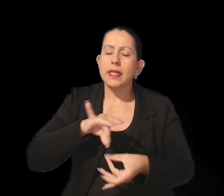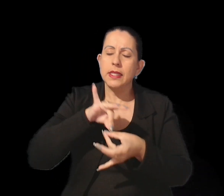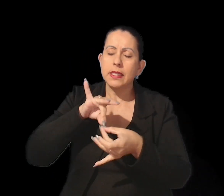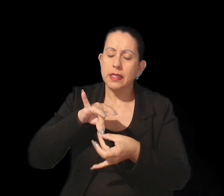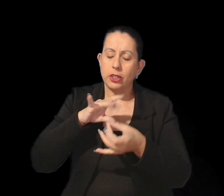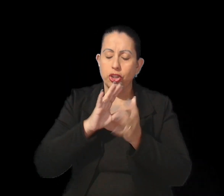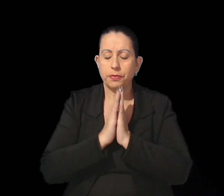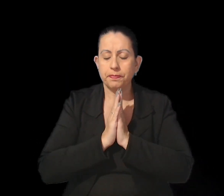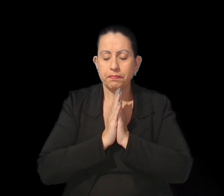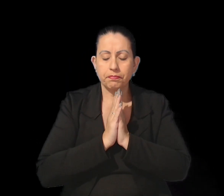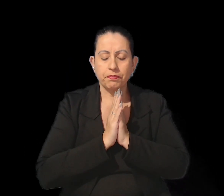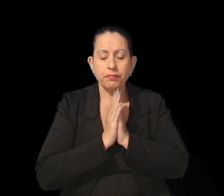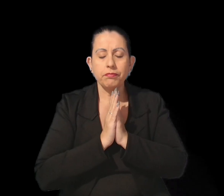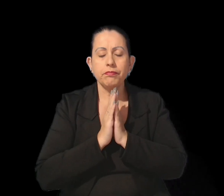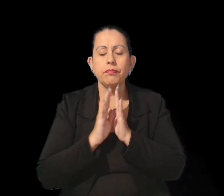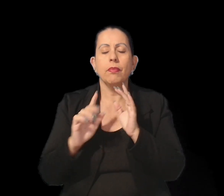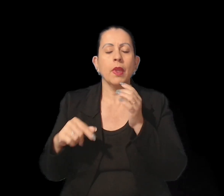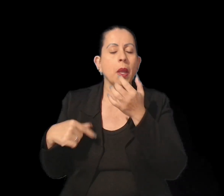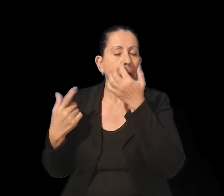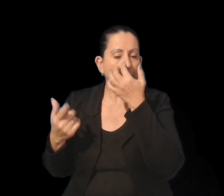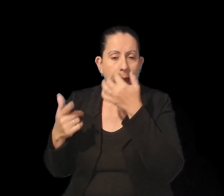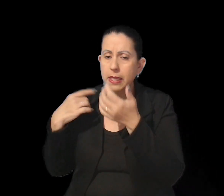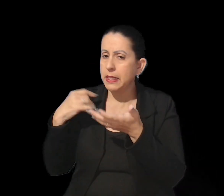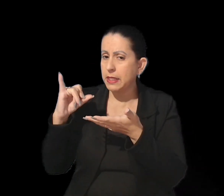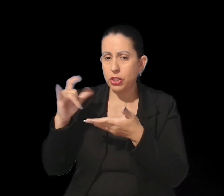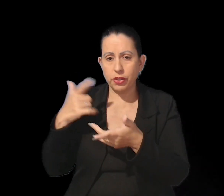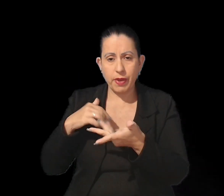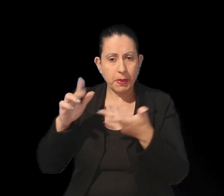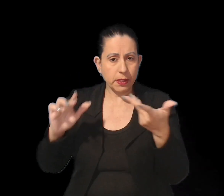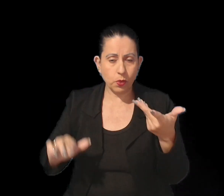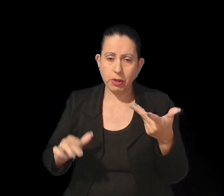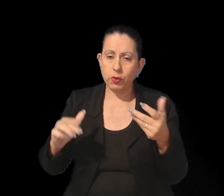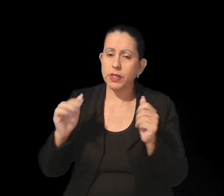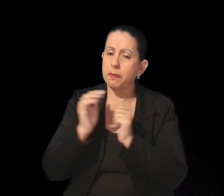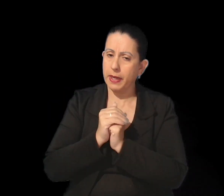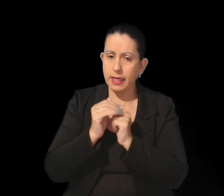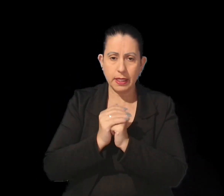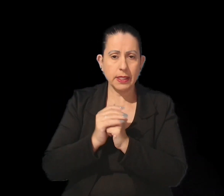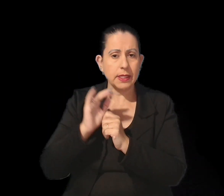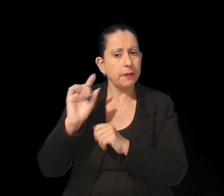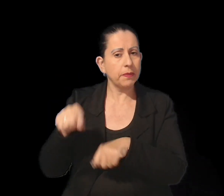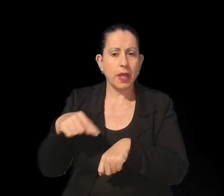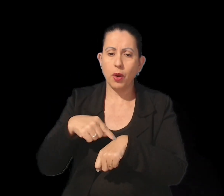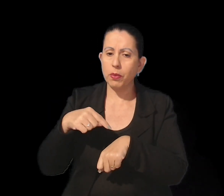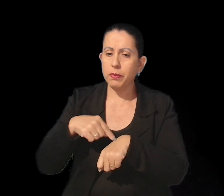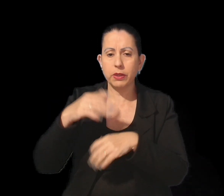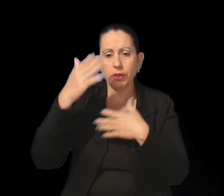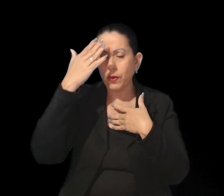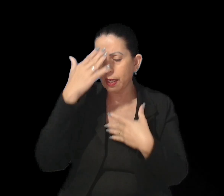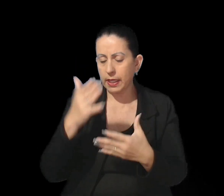assim seja. E aí, se tiver mais alguma coisa para agradecer, é o momento que eu